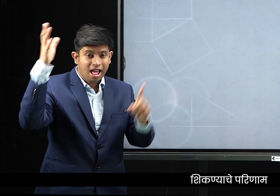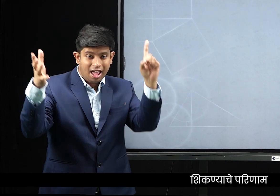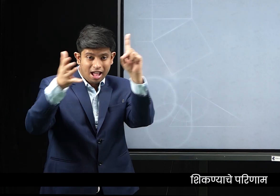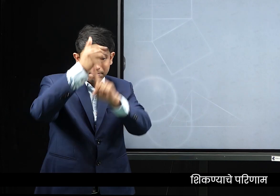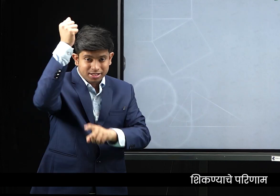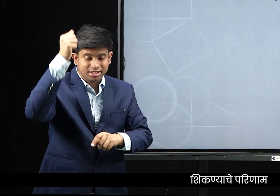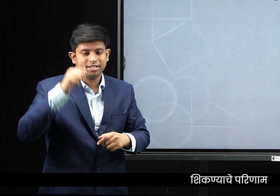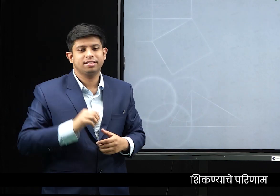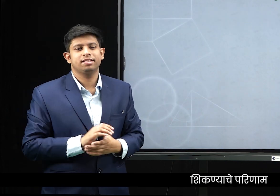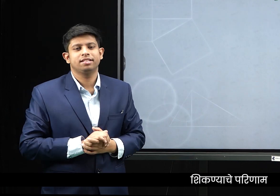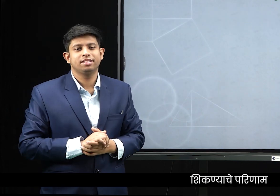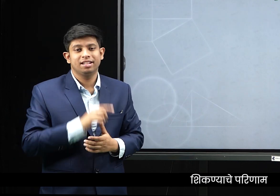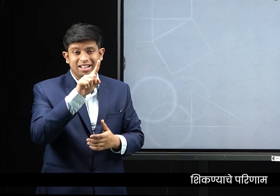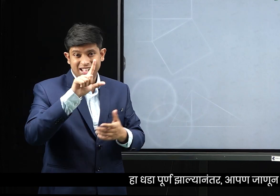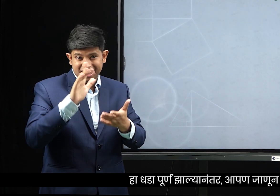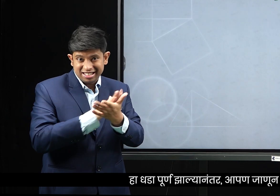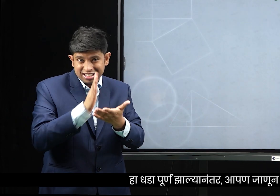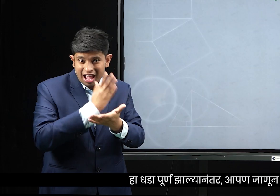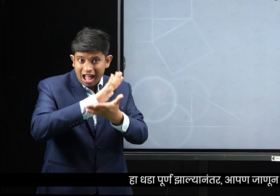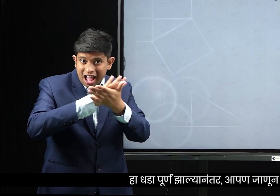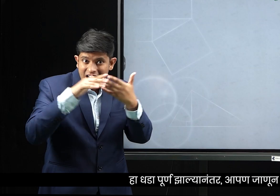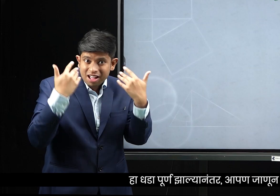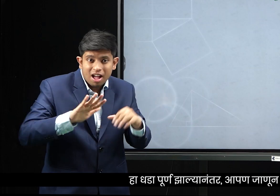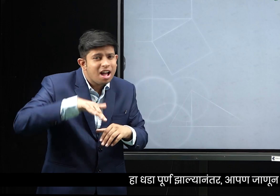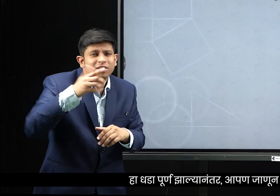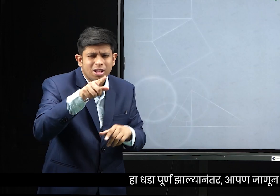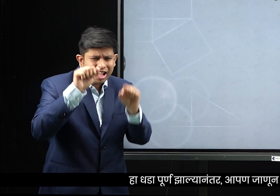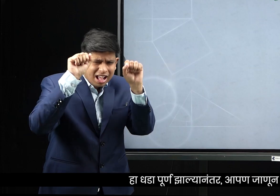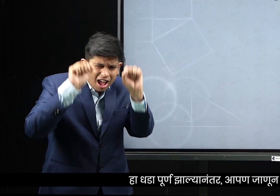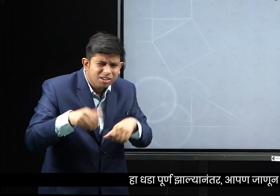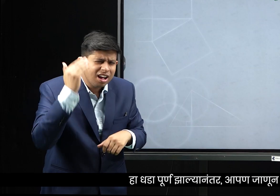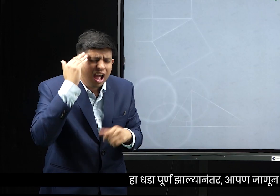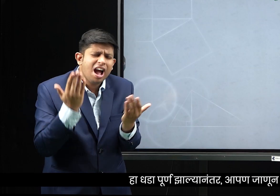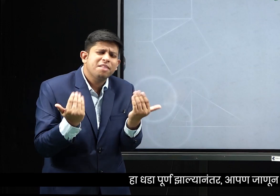शिकण्याचे परिणाम. हा धडा पूर्ण झाल्यानंतर आपण जाणून घेऊ शकाल